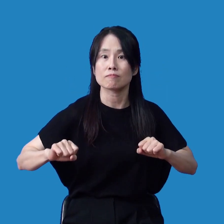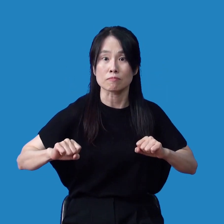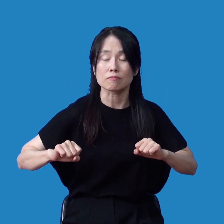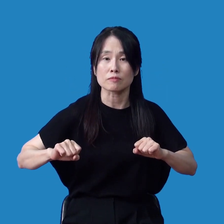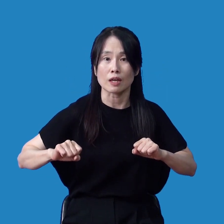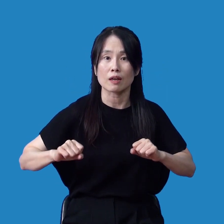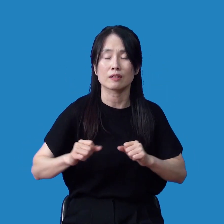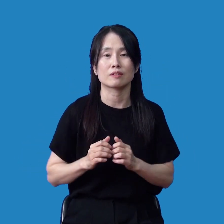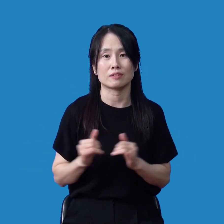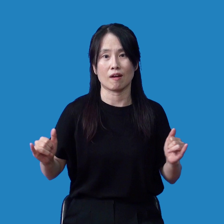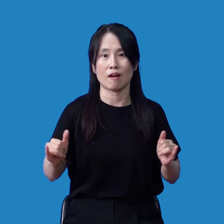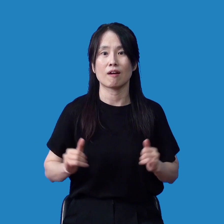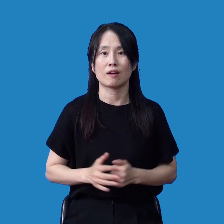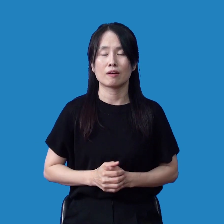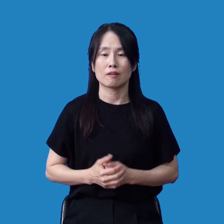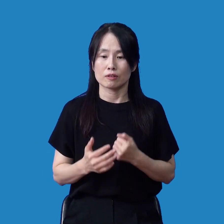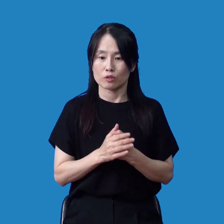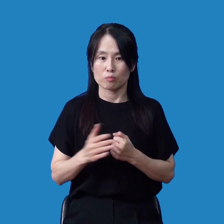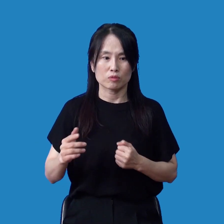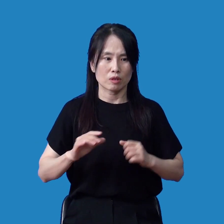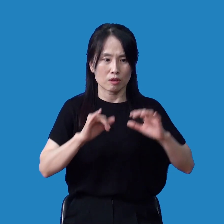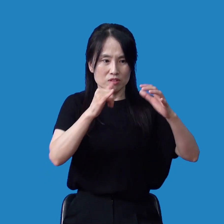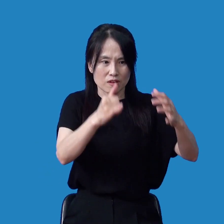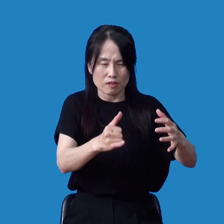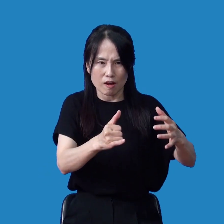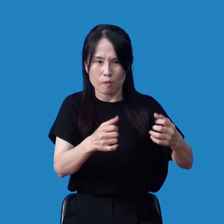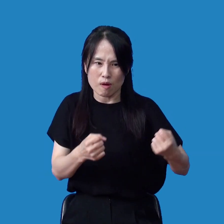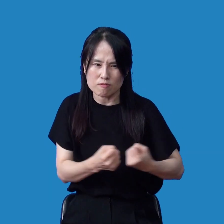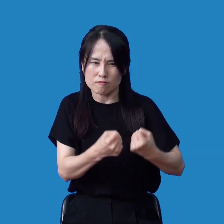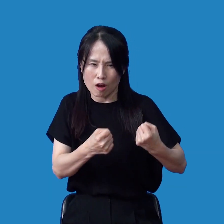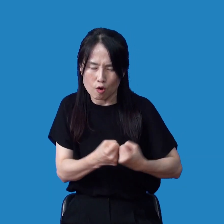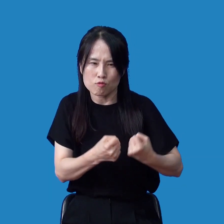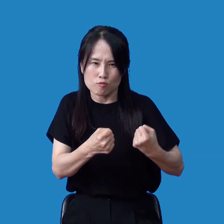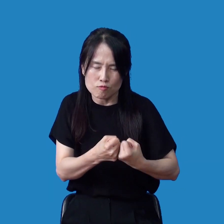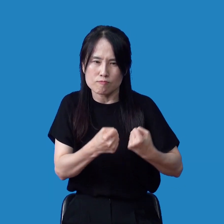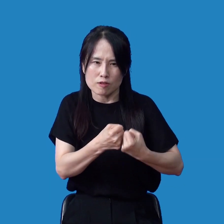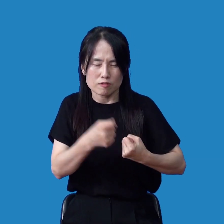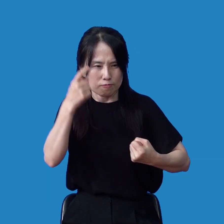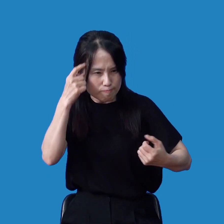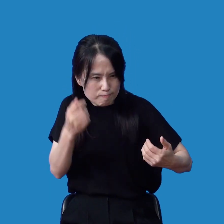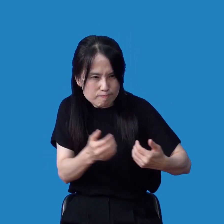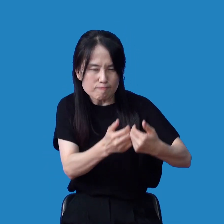그래서 우리는 탕류와 싸우면서 탕류를 거슬러 올라가야 합니다.